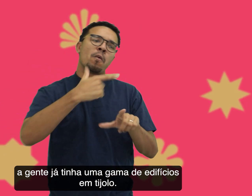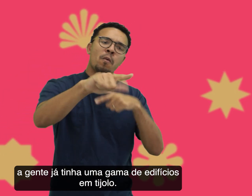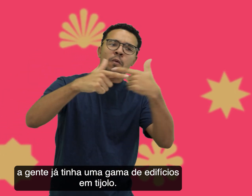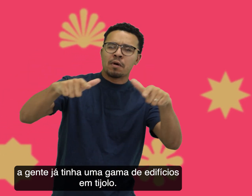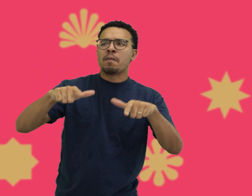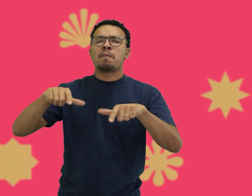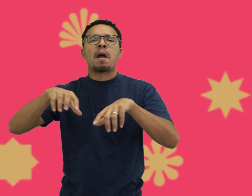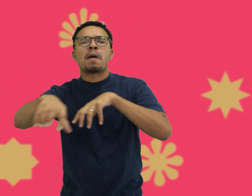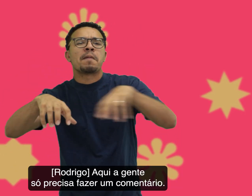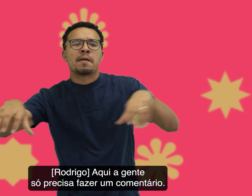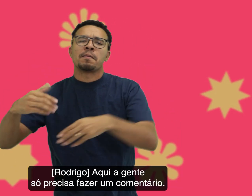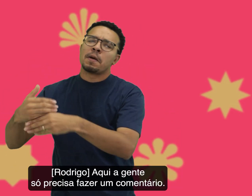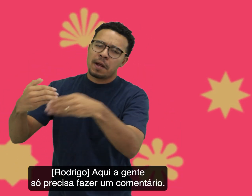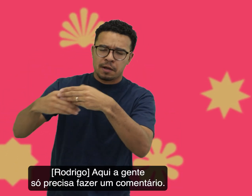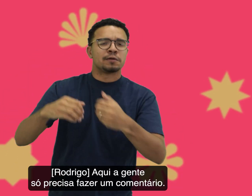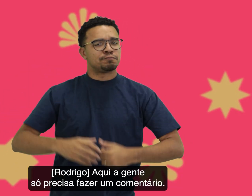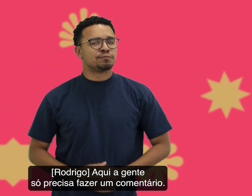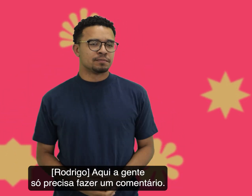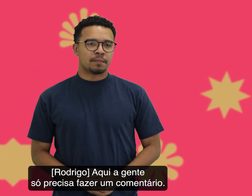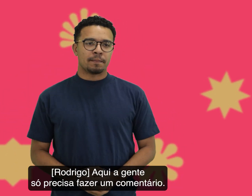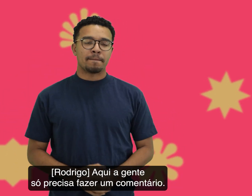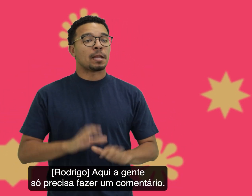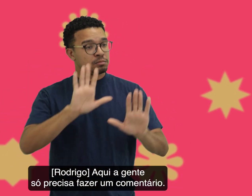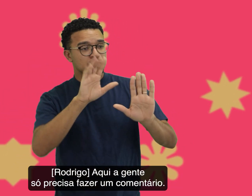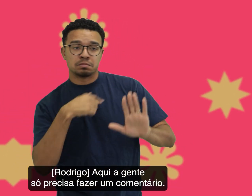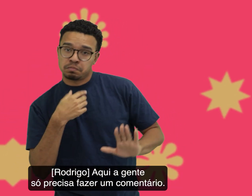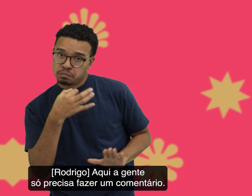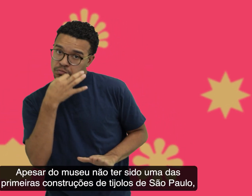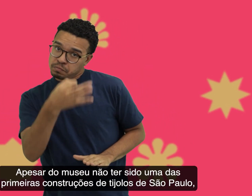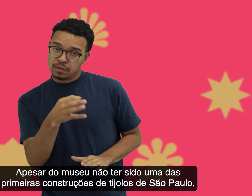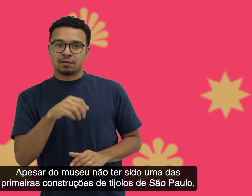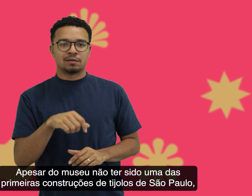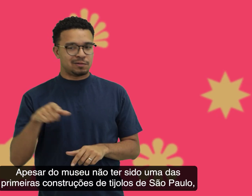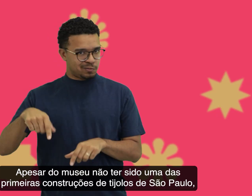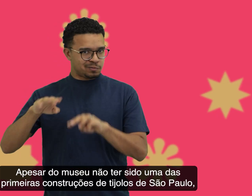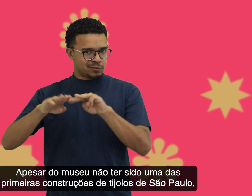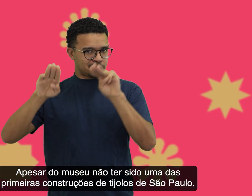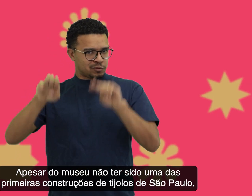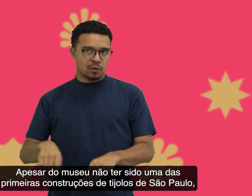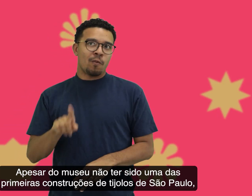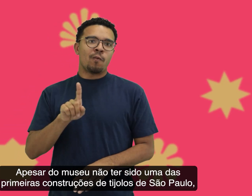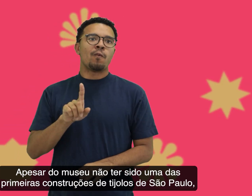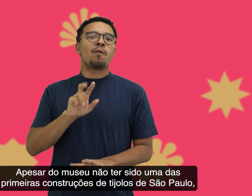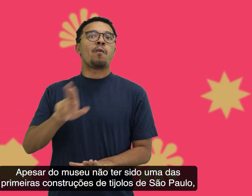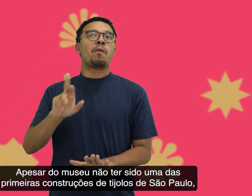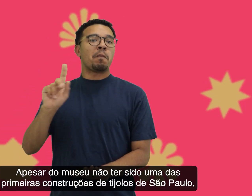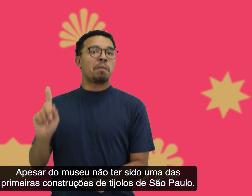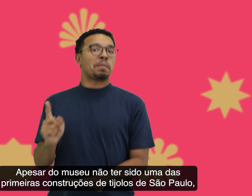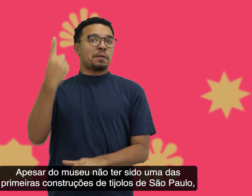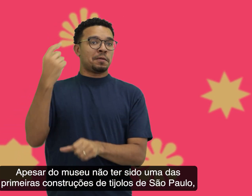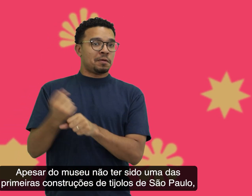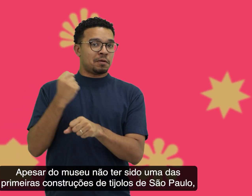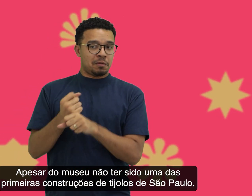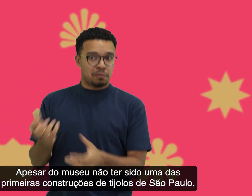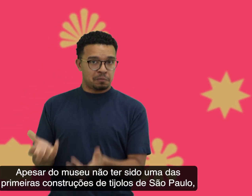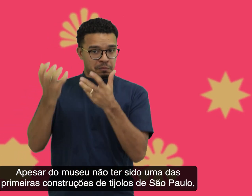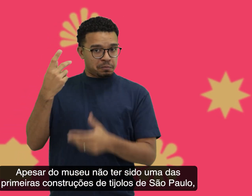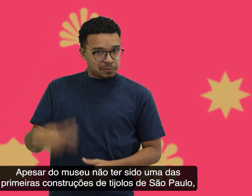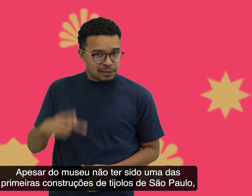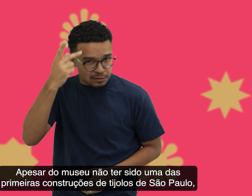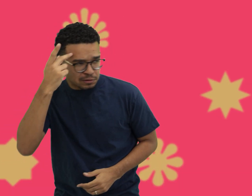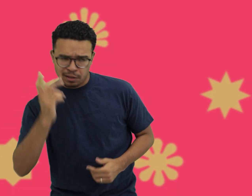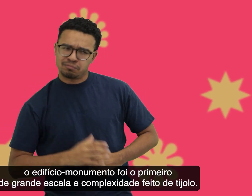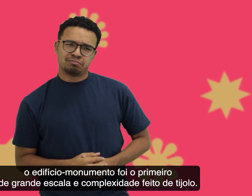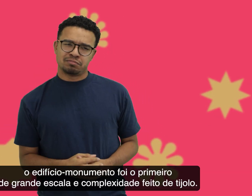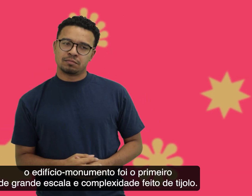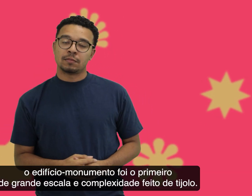de edifícios em tijolo. Aqui a gente só precisa fazer um comentário. Apesar do museu não ter sido uma das primeiras construções de